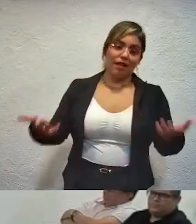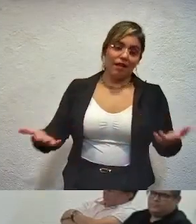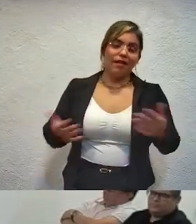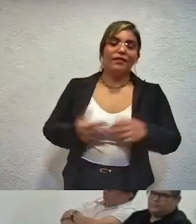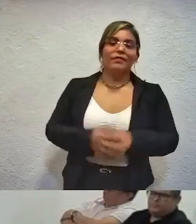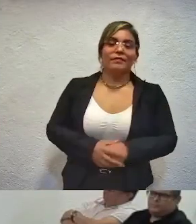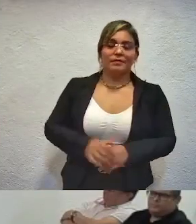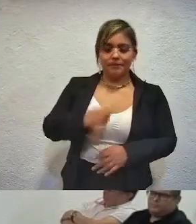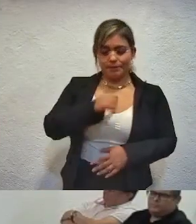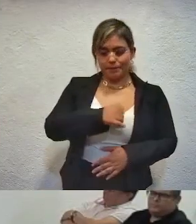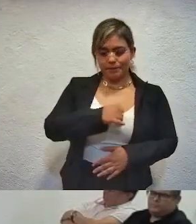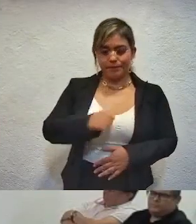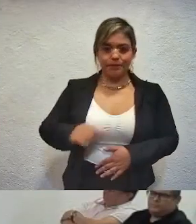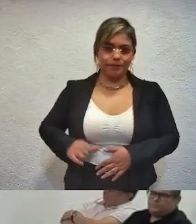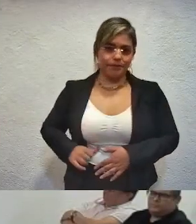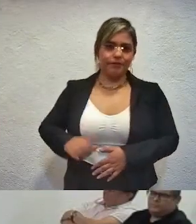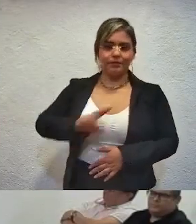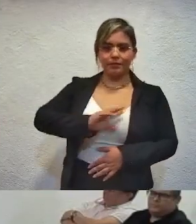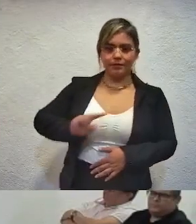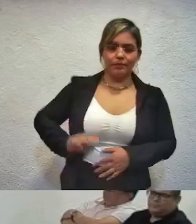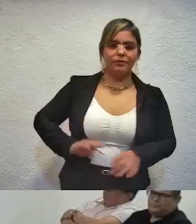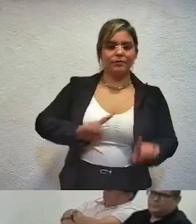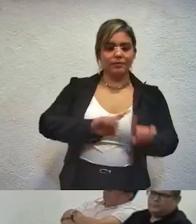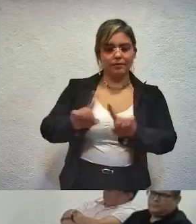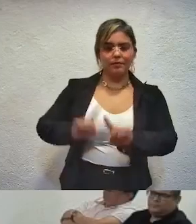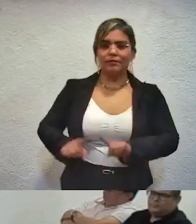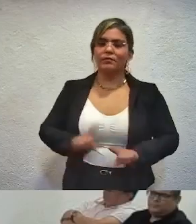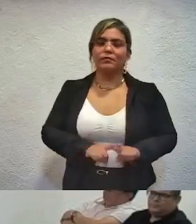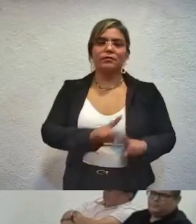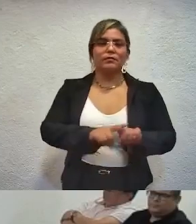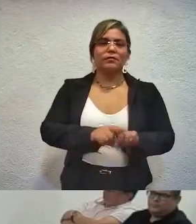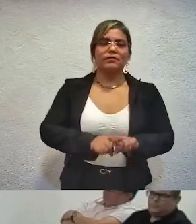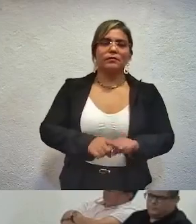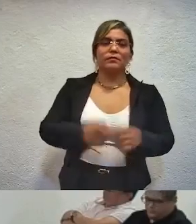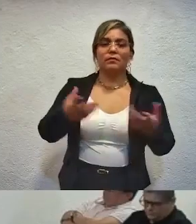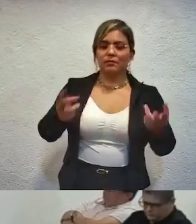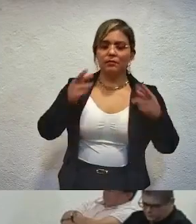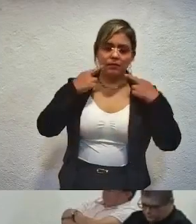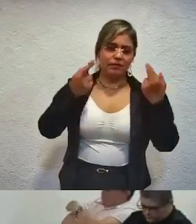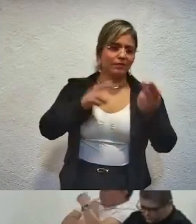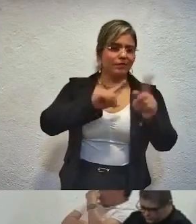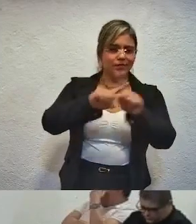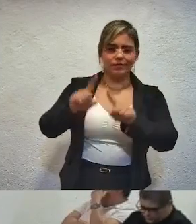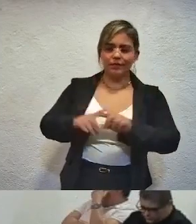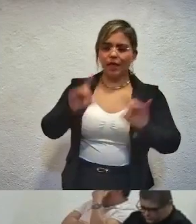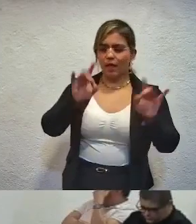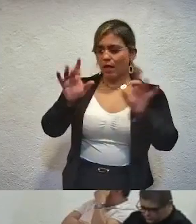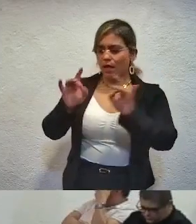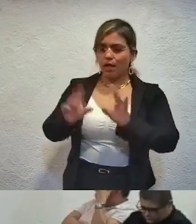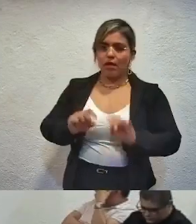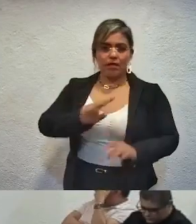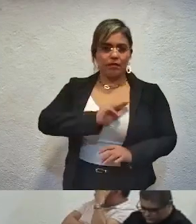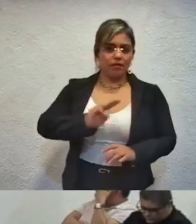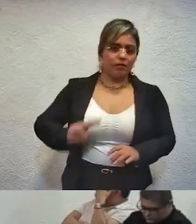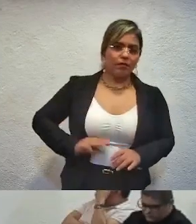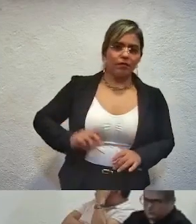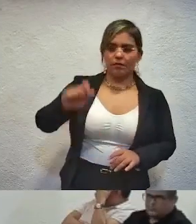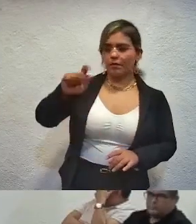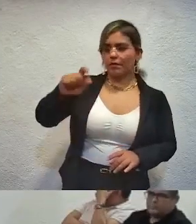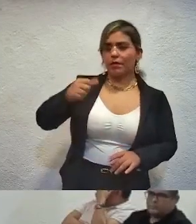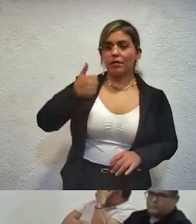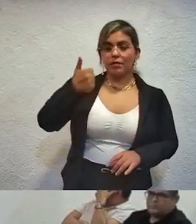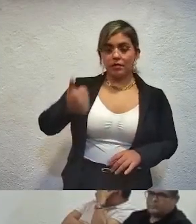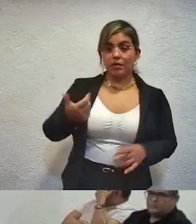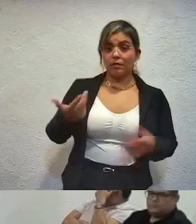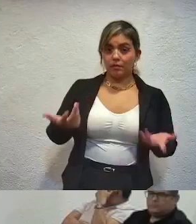cabildo, falta de certeza respecto de sesiones, reuniones de trabajo y asuntos municipales en 2026, lo